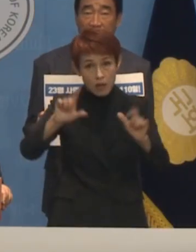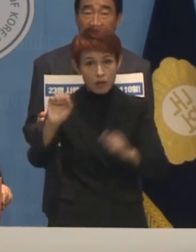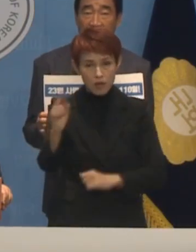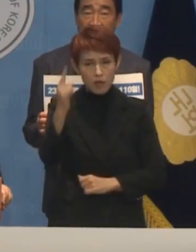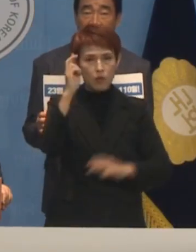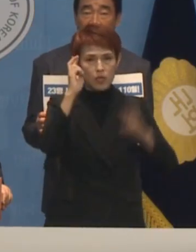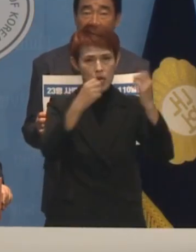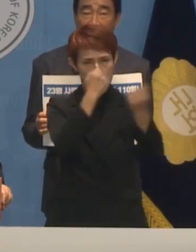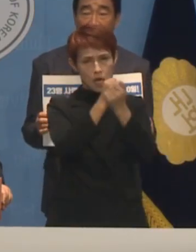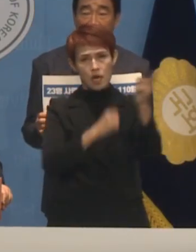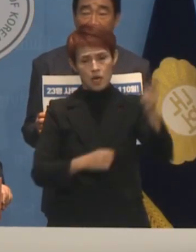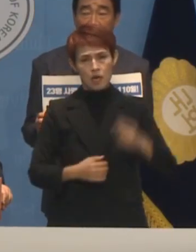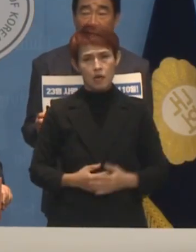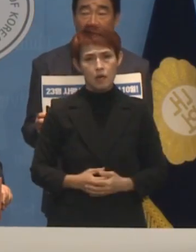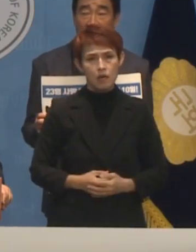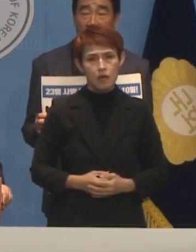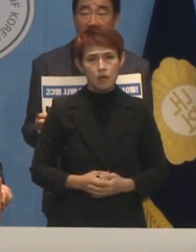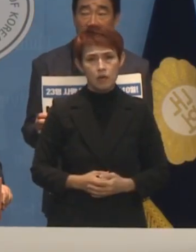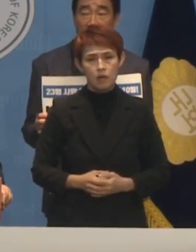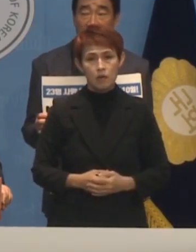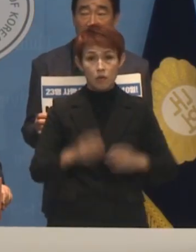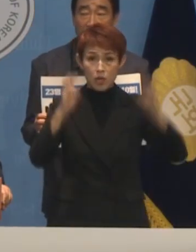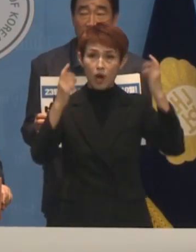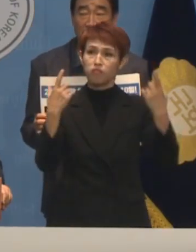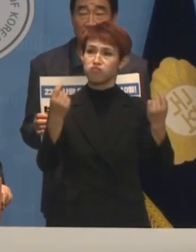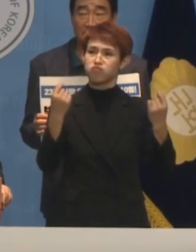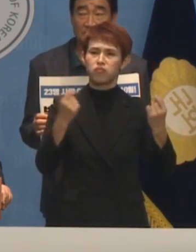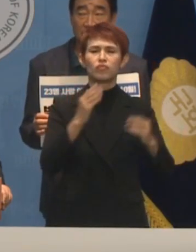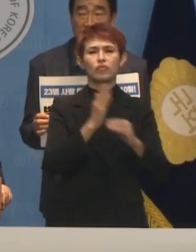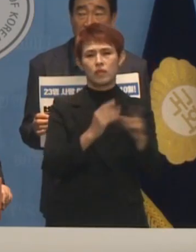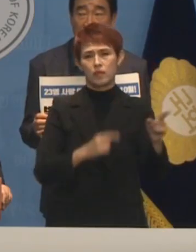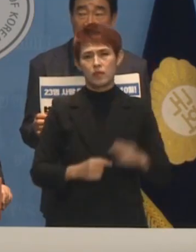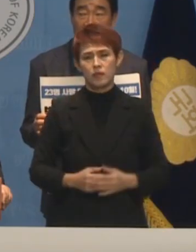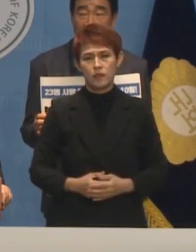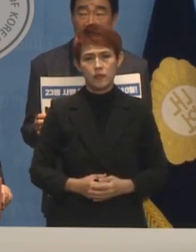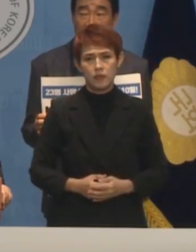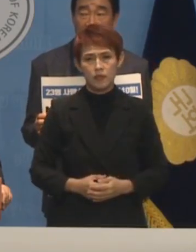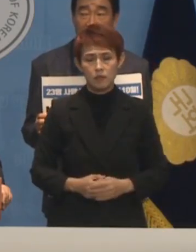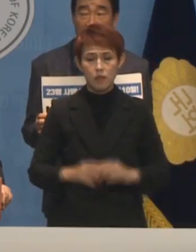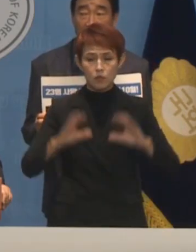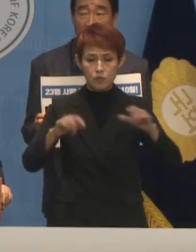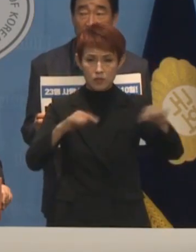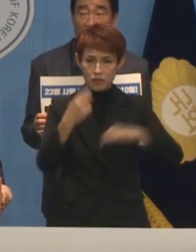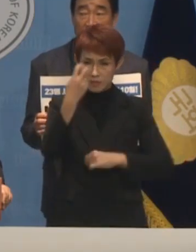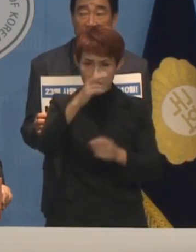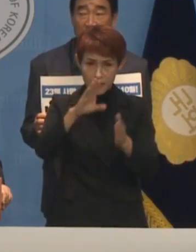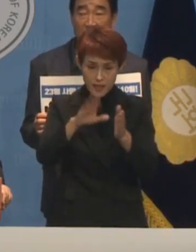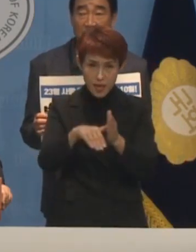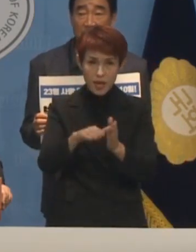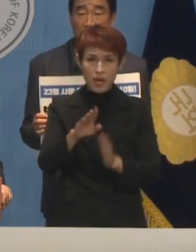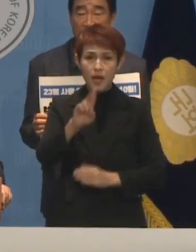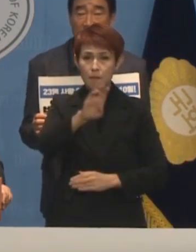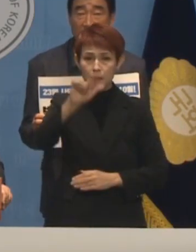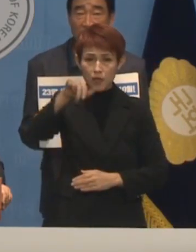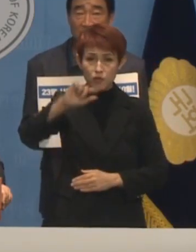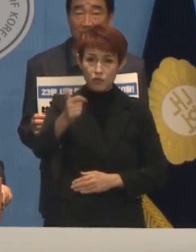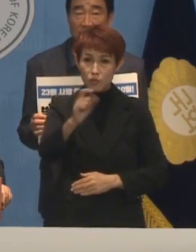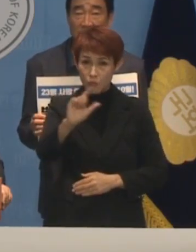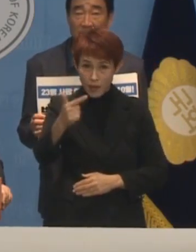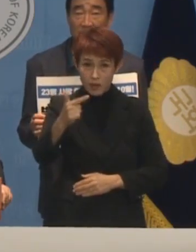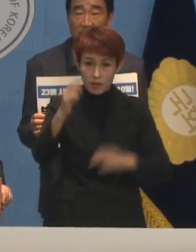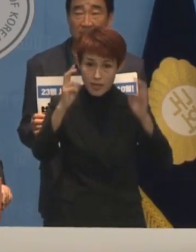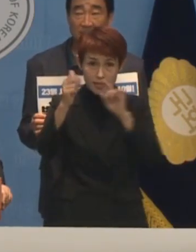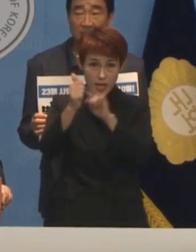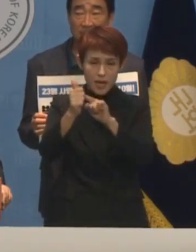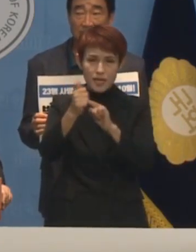벌어진 것이고 회사는 지금까지도 당당한 것입니다. 그렇기 때문에 이번 국정감사에서 박순관 증인 채택은 꼭 필요합니다.